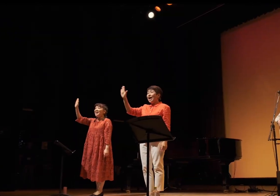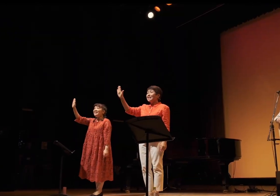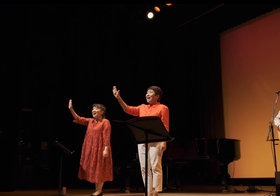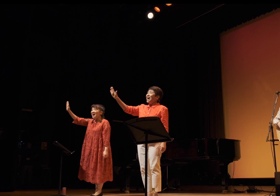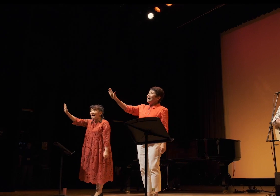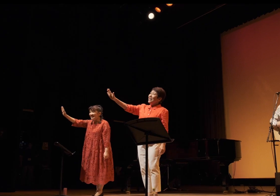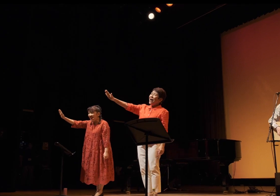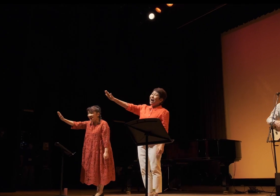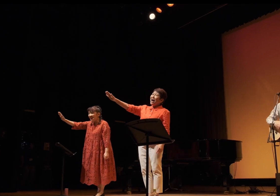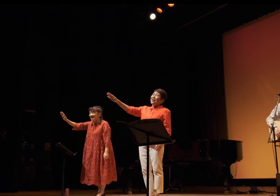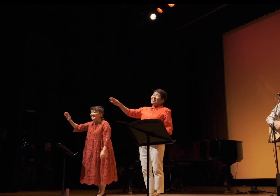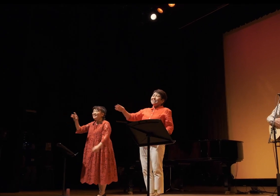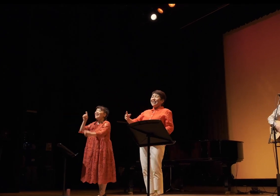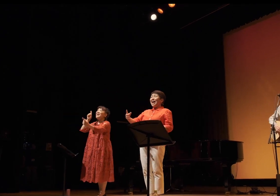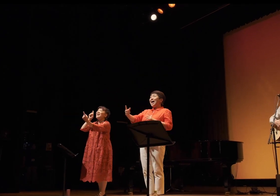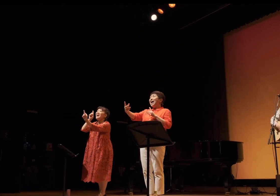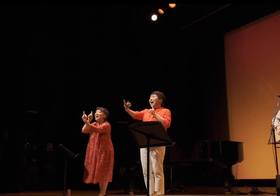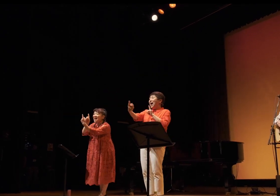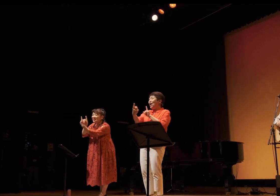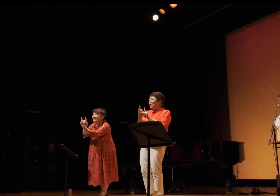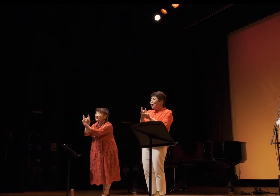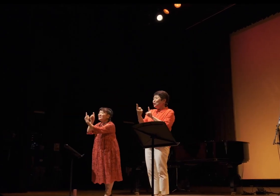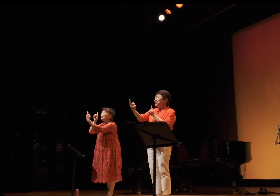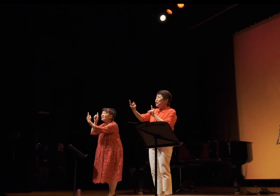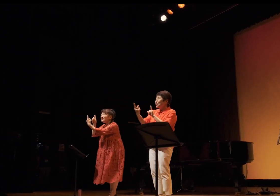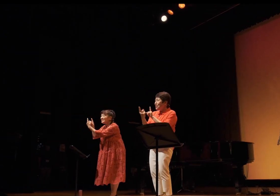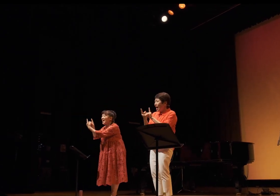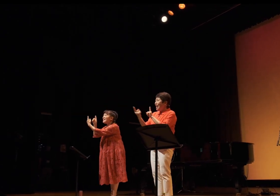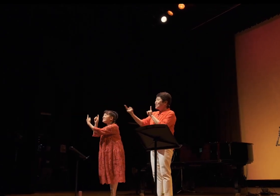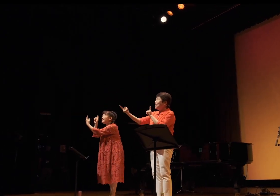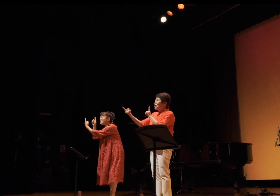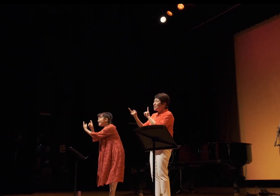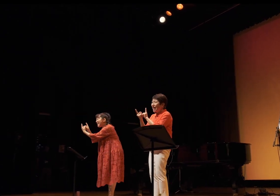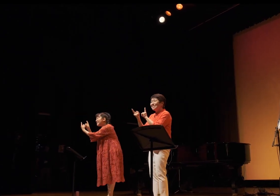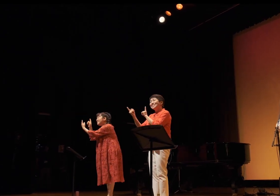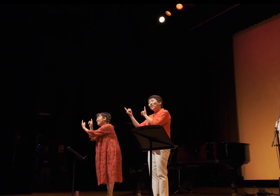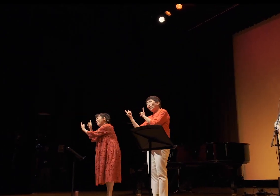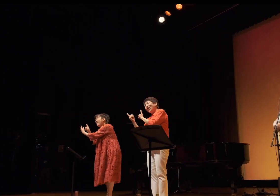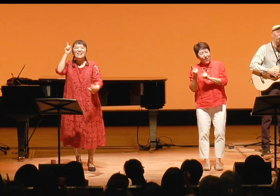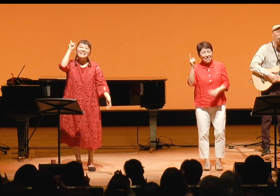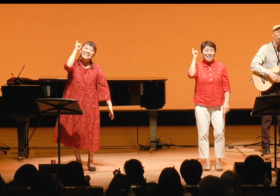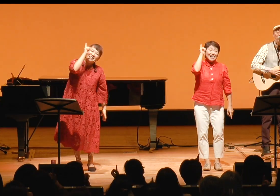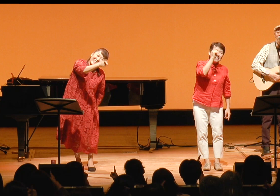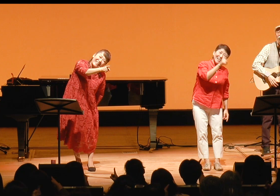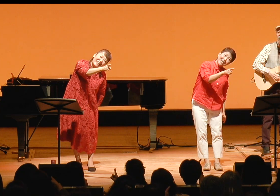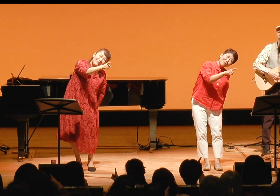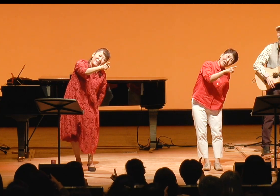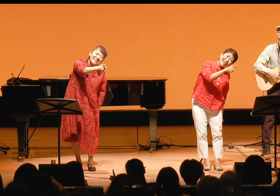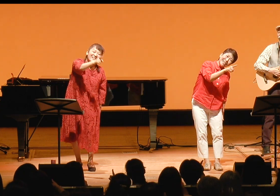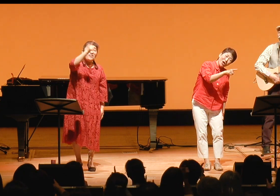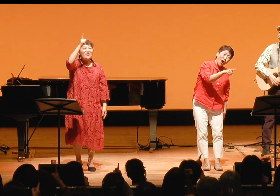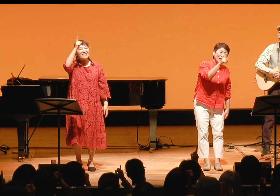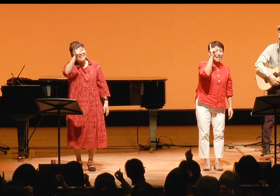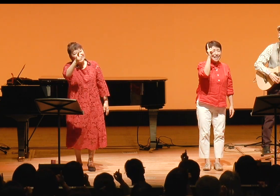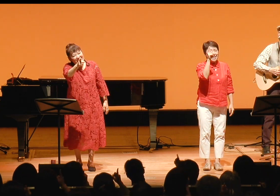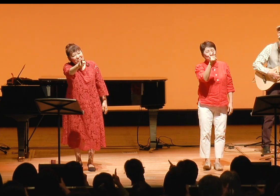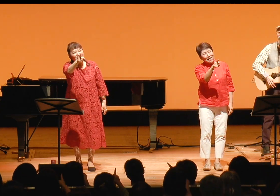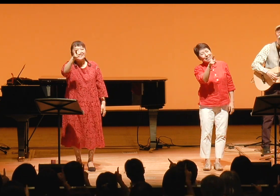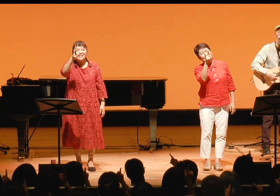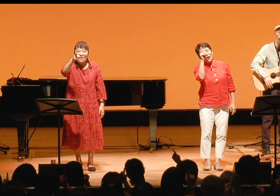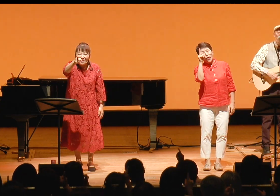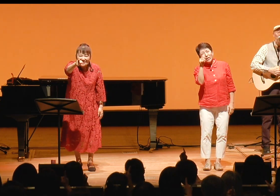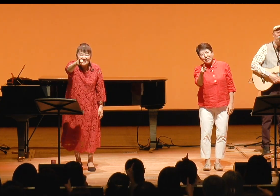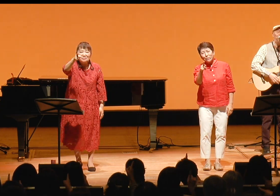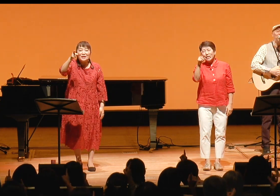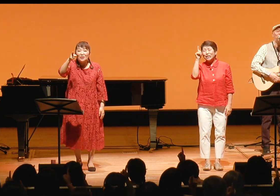これから出会うたくさんの君と